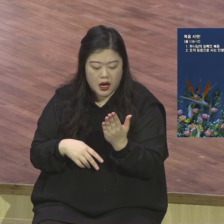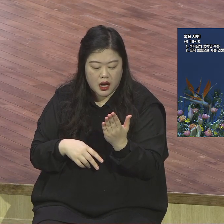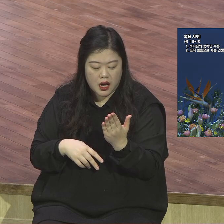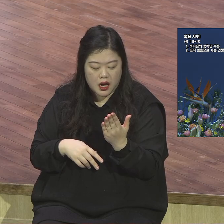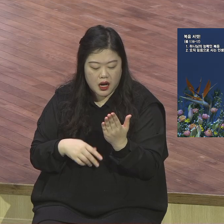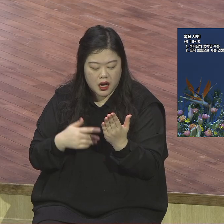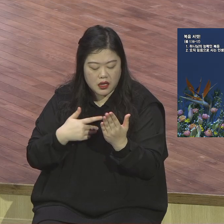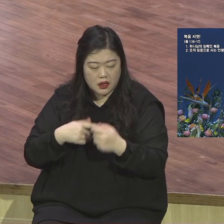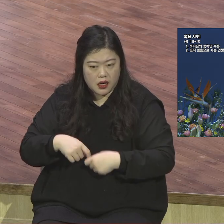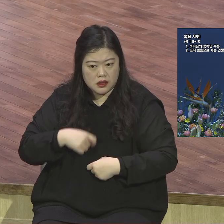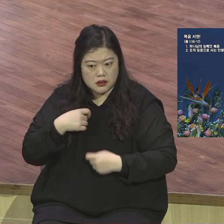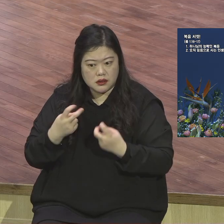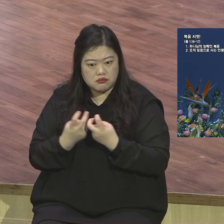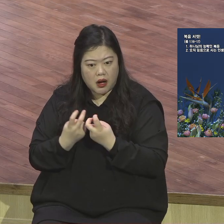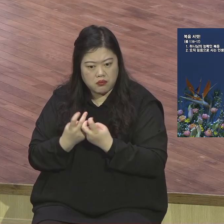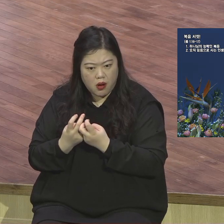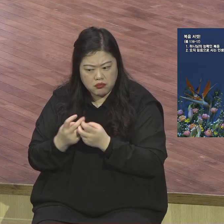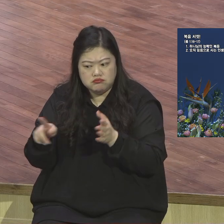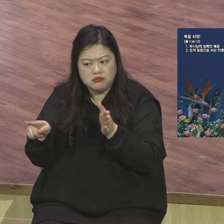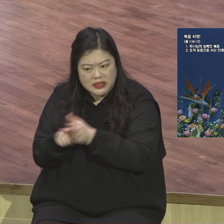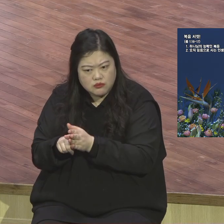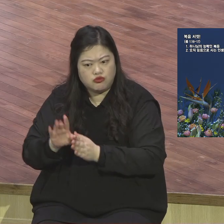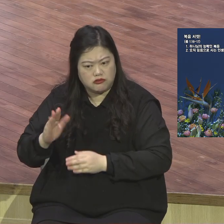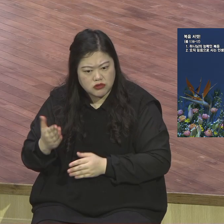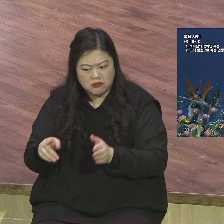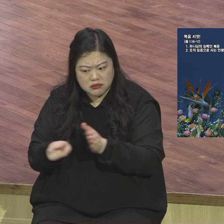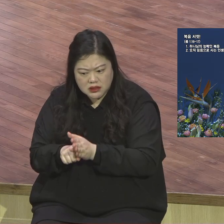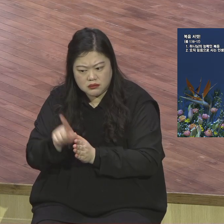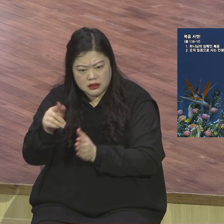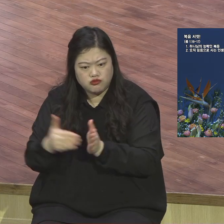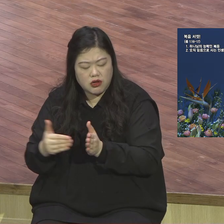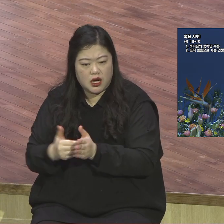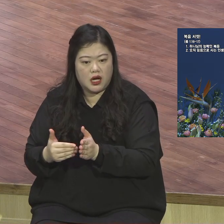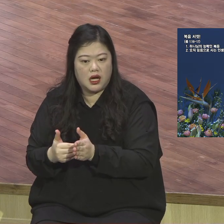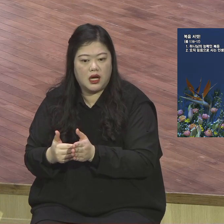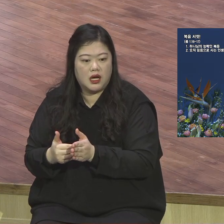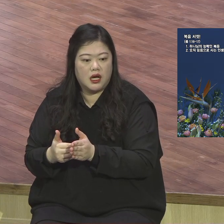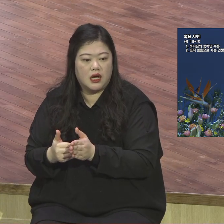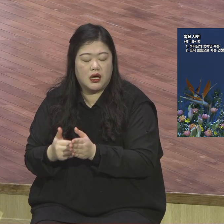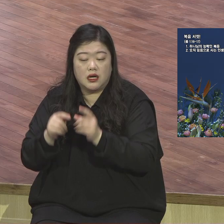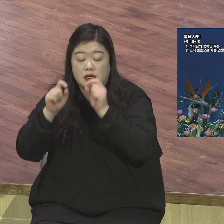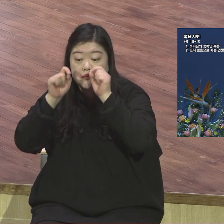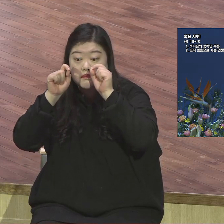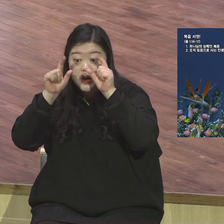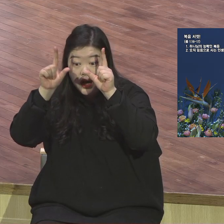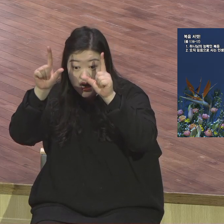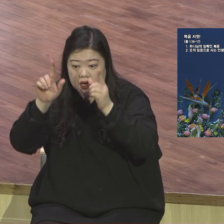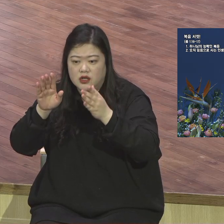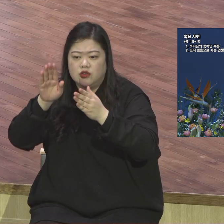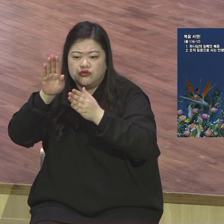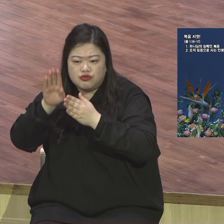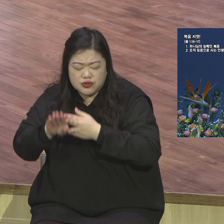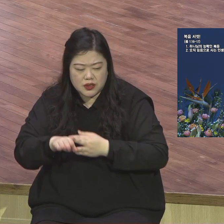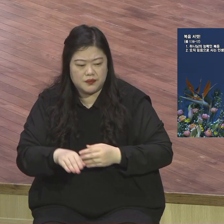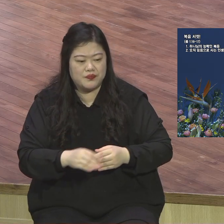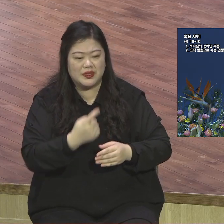되는 것이구나. 그래서 루트는 천주교의 이 종교화된 행위나 형식이